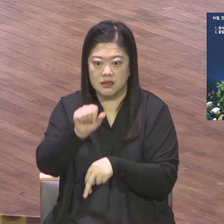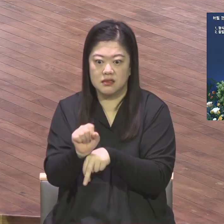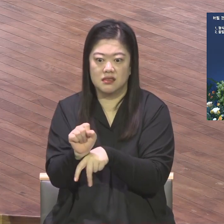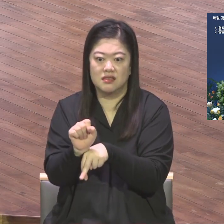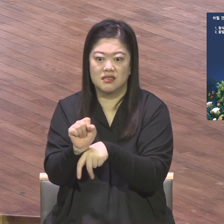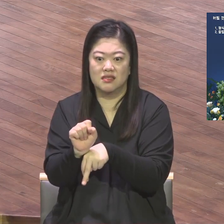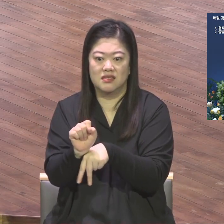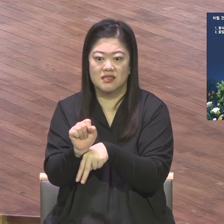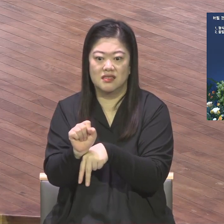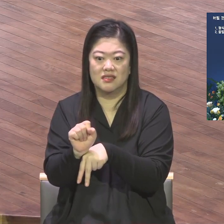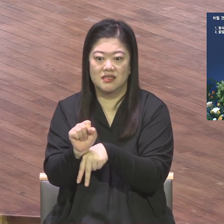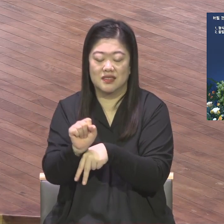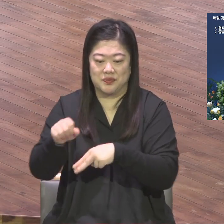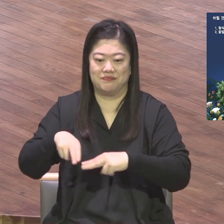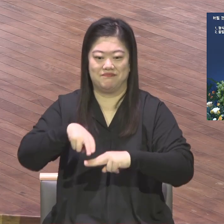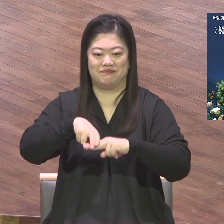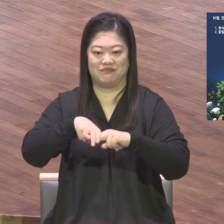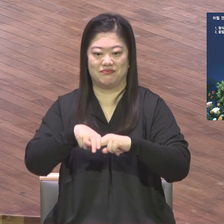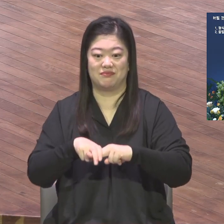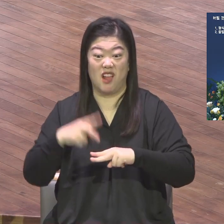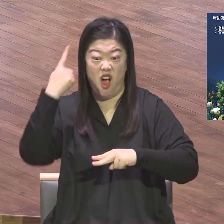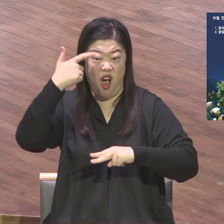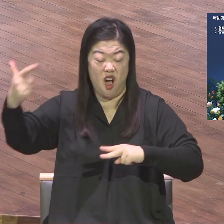앉으면 뒤에 사람은 아무것도 안 보여.